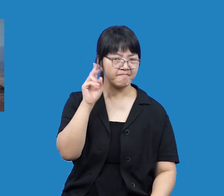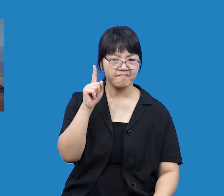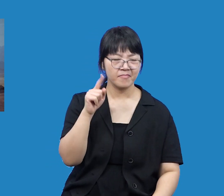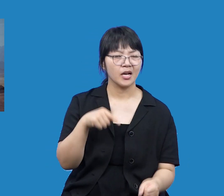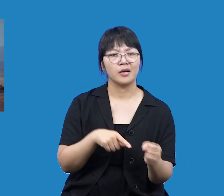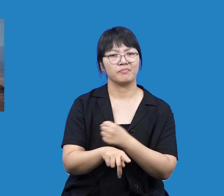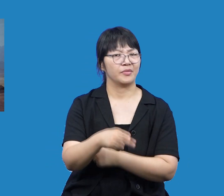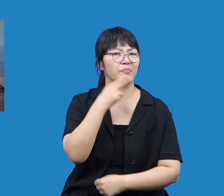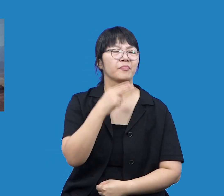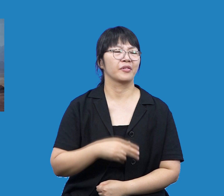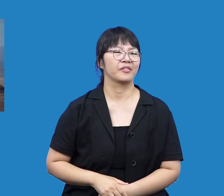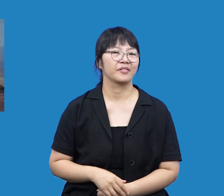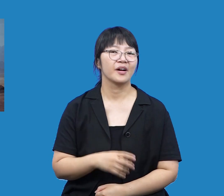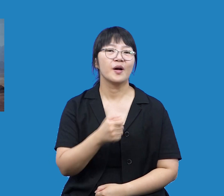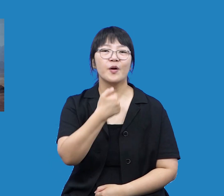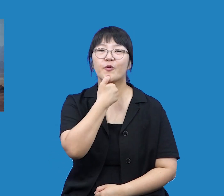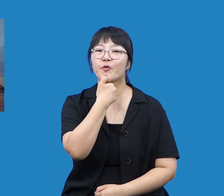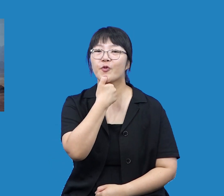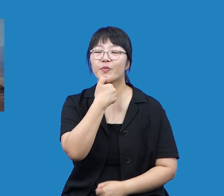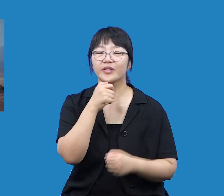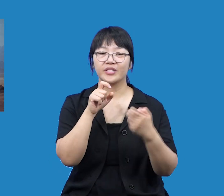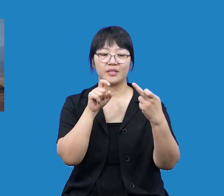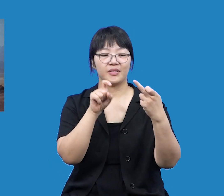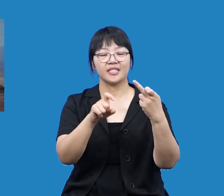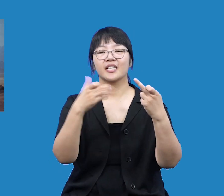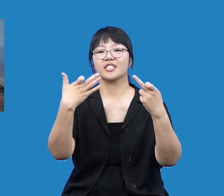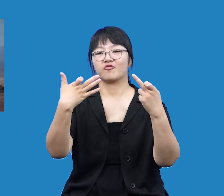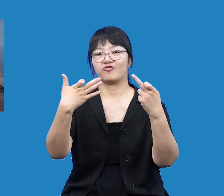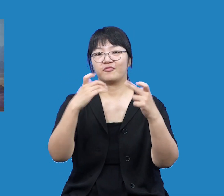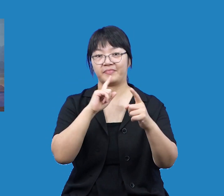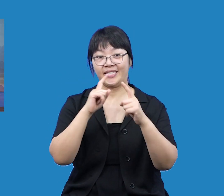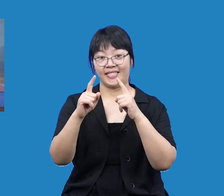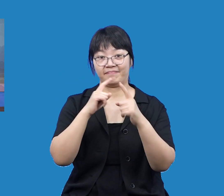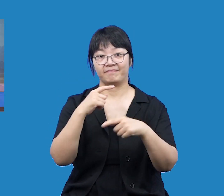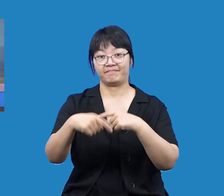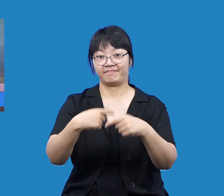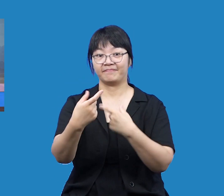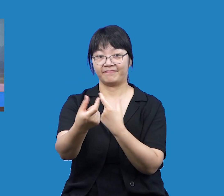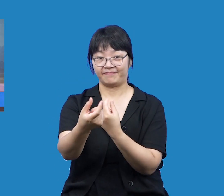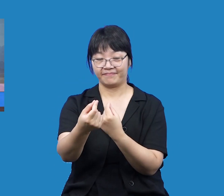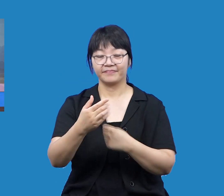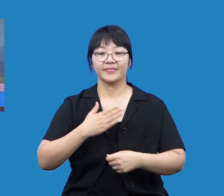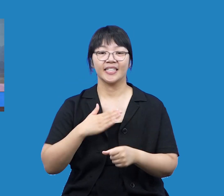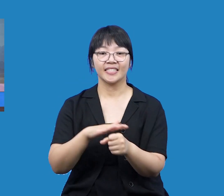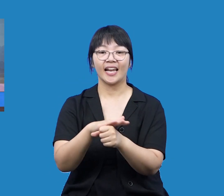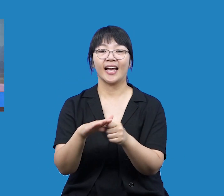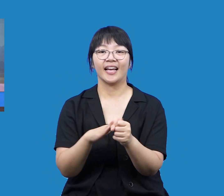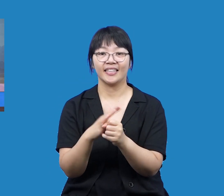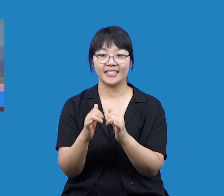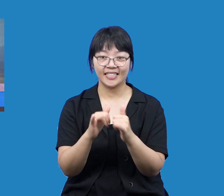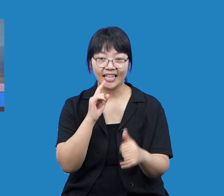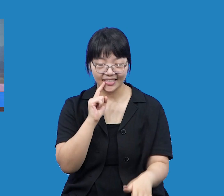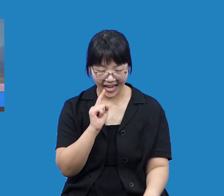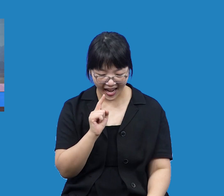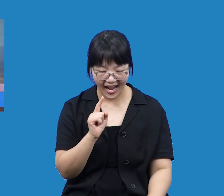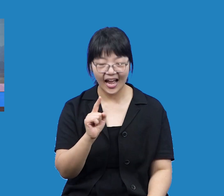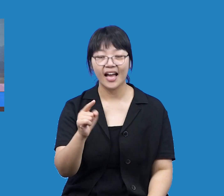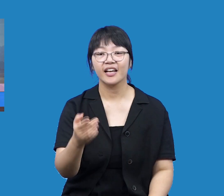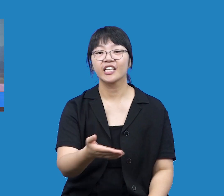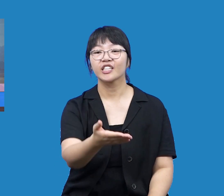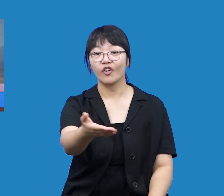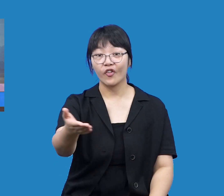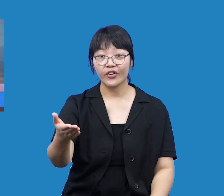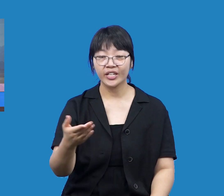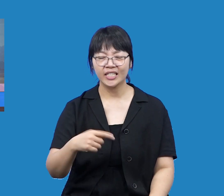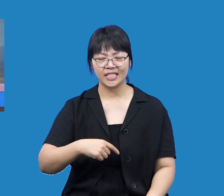12장 19절의 말씀을 기억하시나요? 같이 읽겠습니다. 다 같이 시작. 내 사랑하는 자들아,